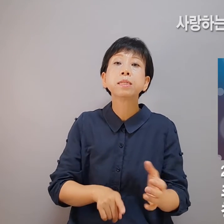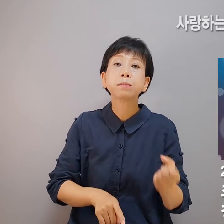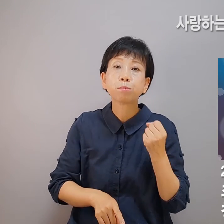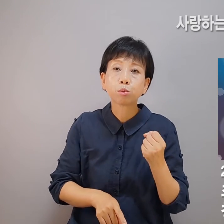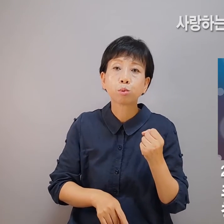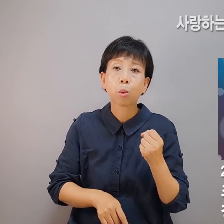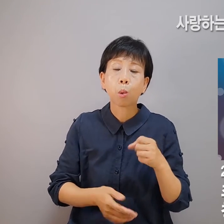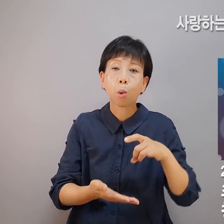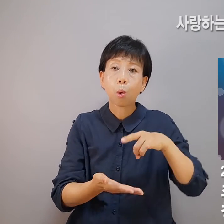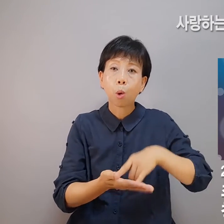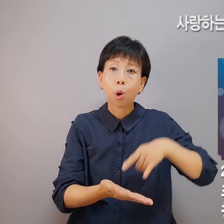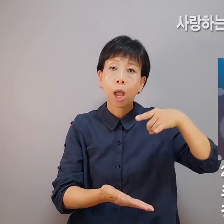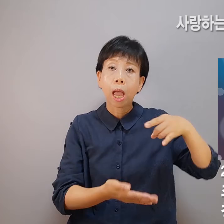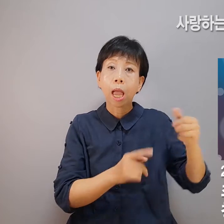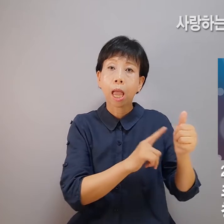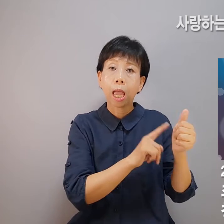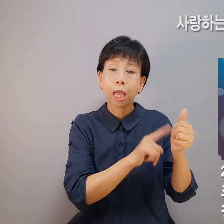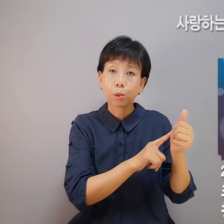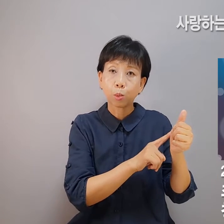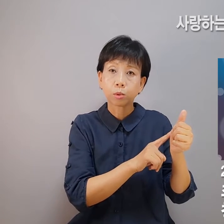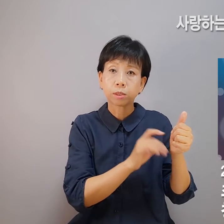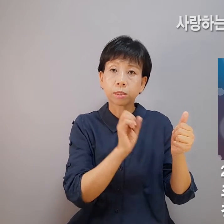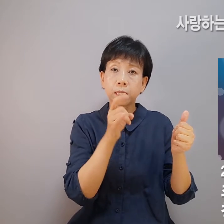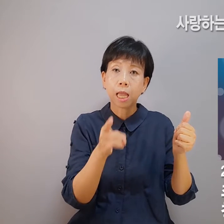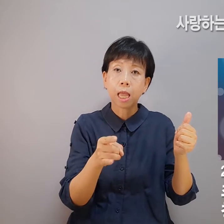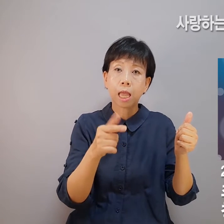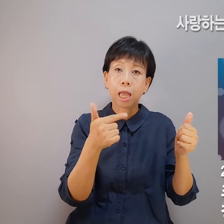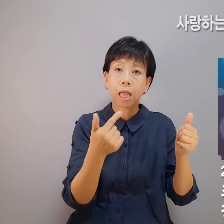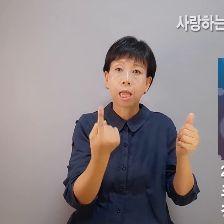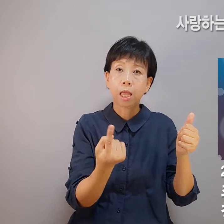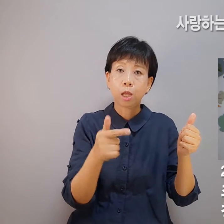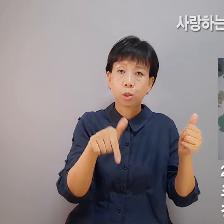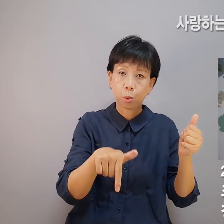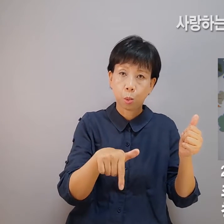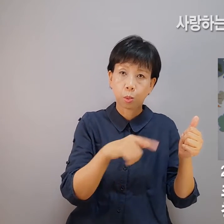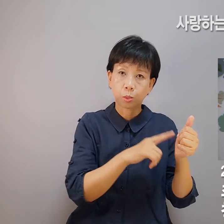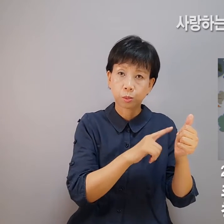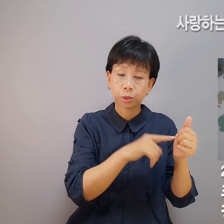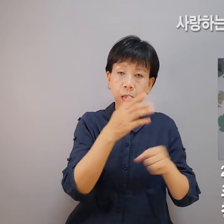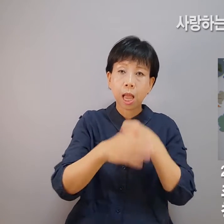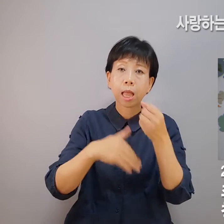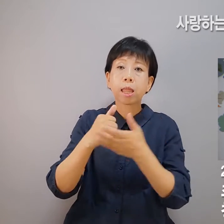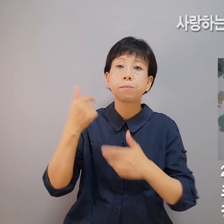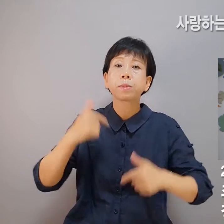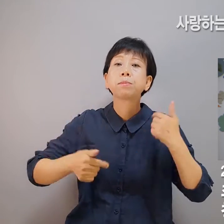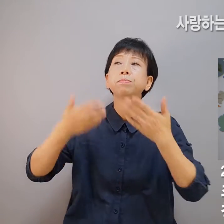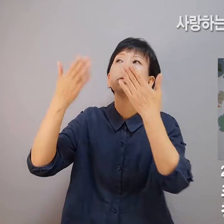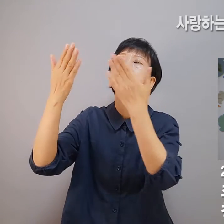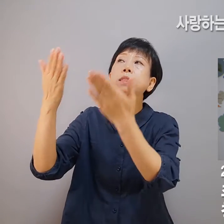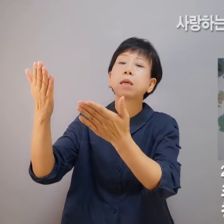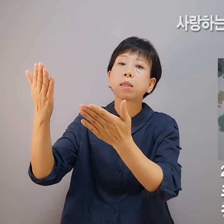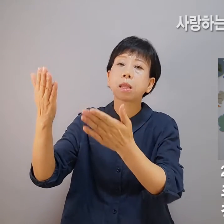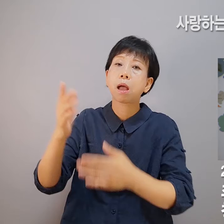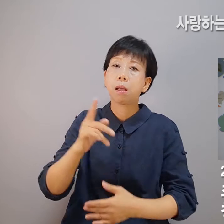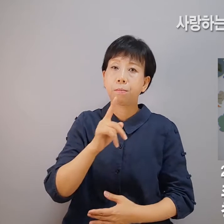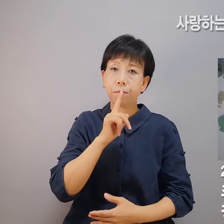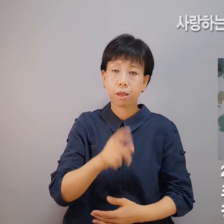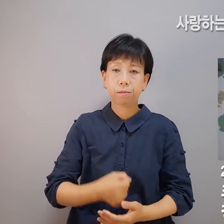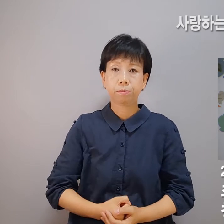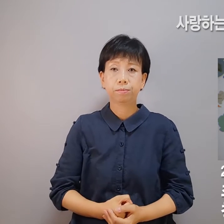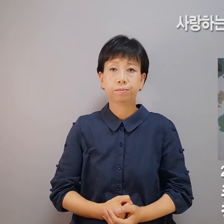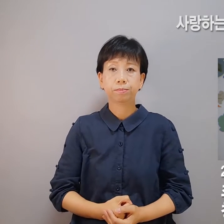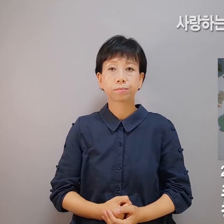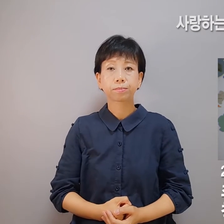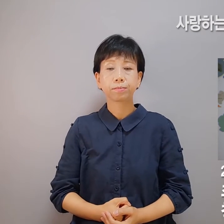누구는요? 에녹은 하나님을 기쁘시게 하는 자였다라고 히브리서 11장